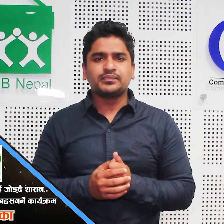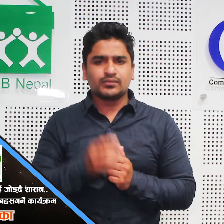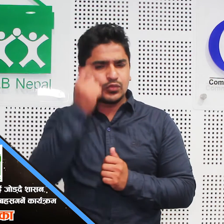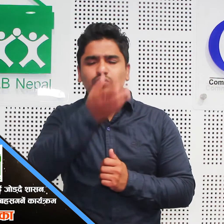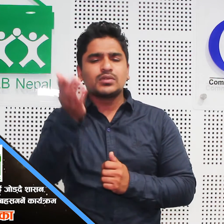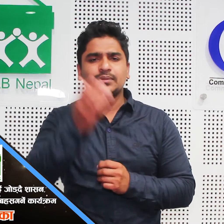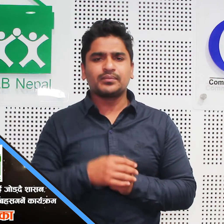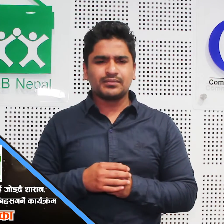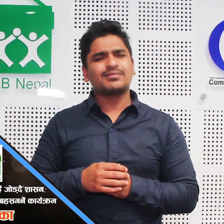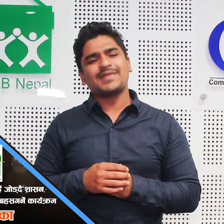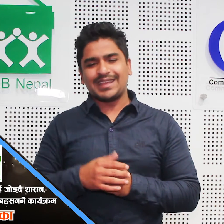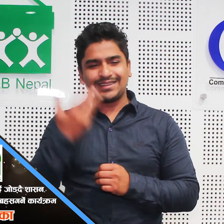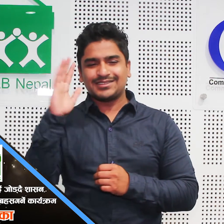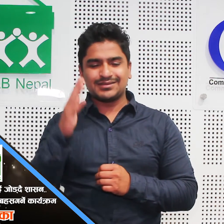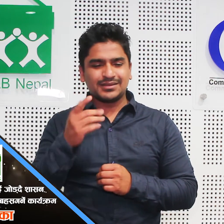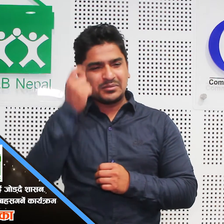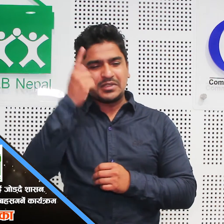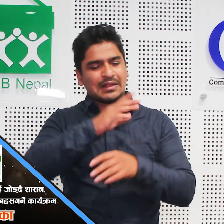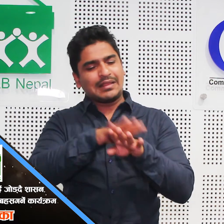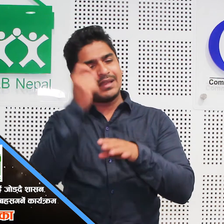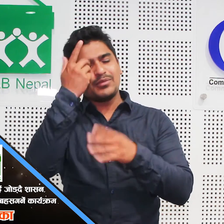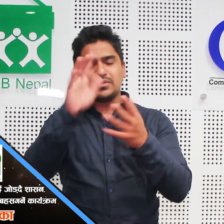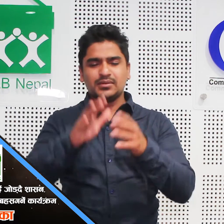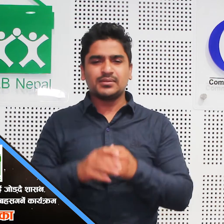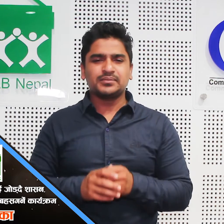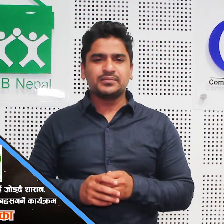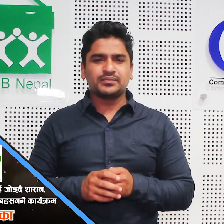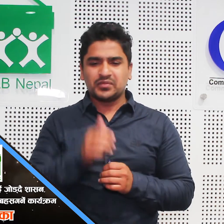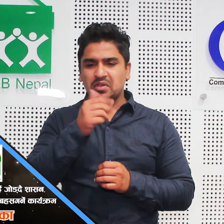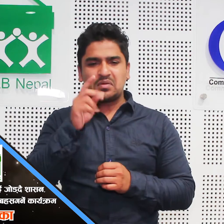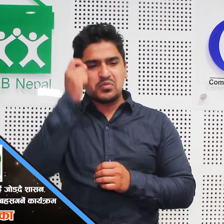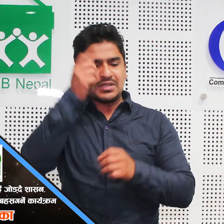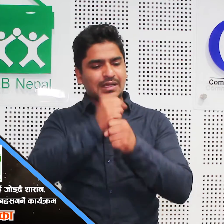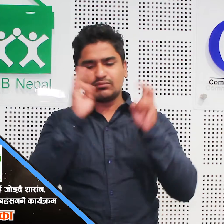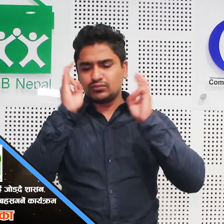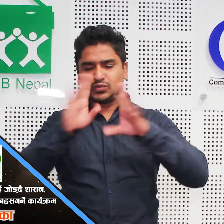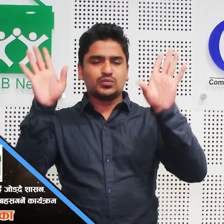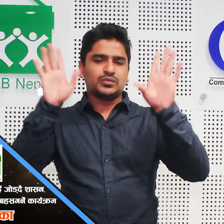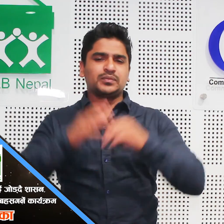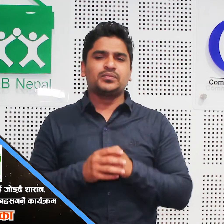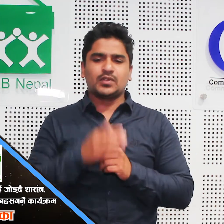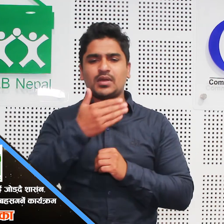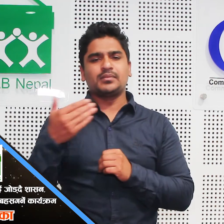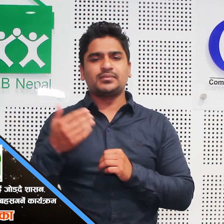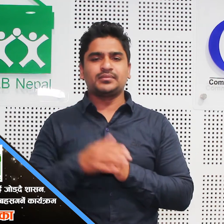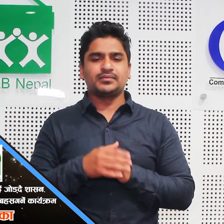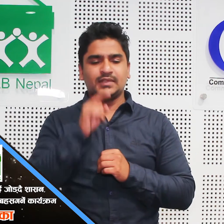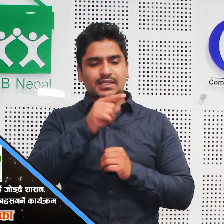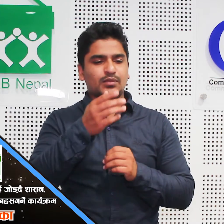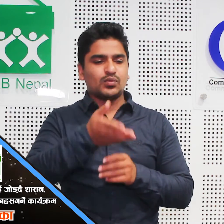न। ए बुझ्दा बुझ्दा धेरै बुझिसक्यो, अब यो बुझ्ने काम छोडिदिउँ। ल तिमी उठेर कुखुरालाई